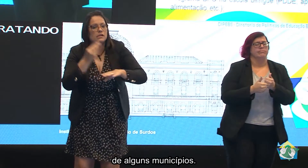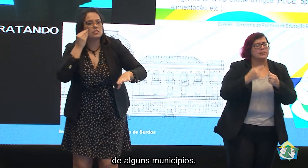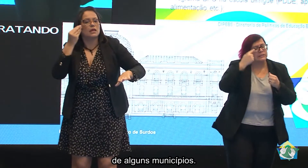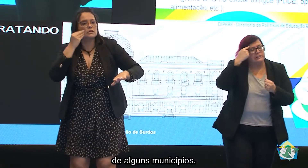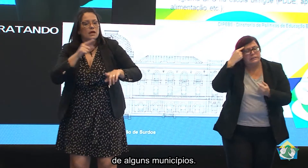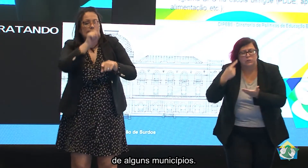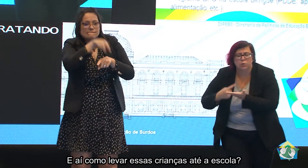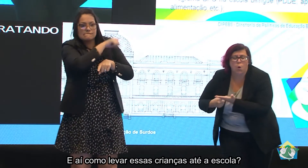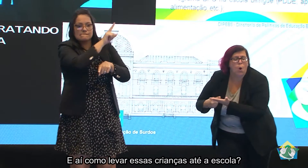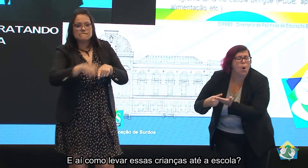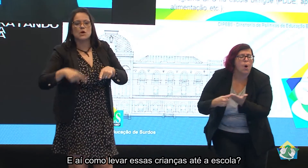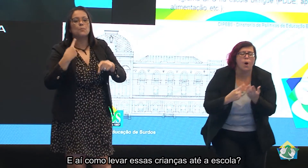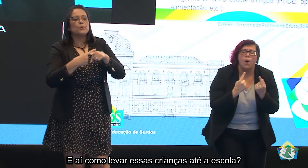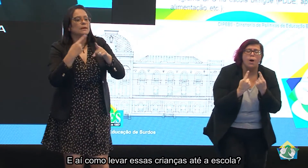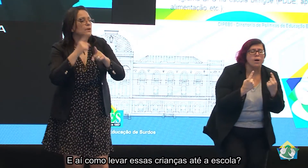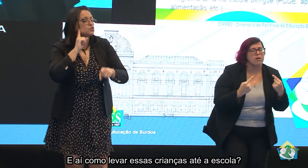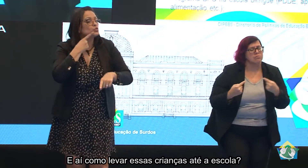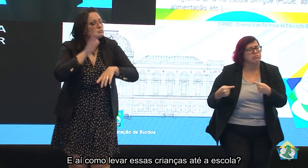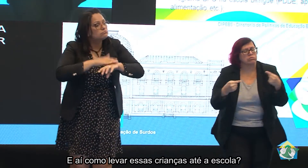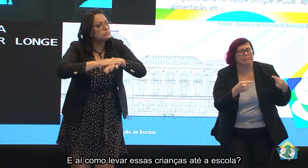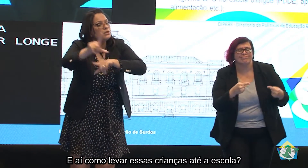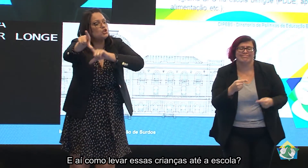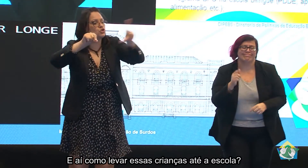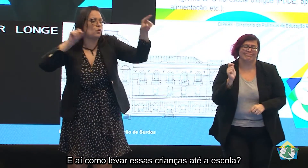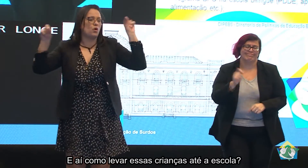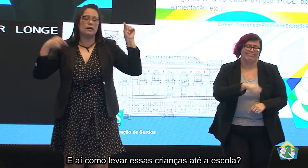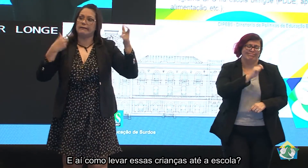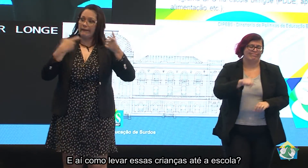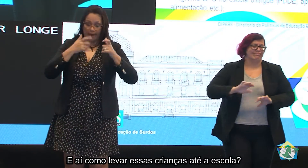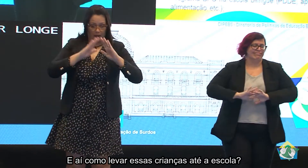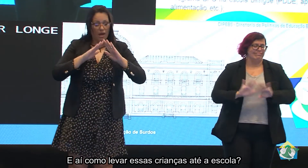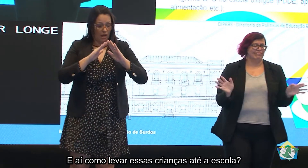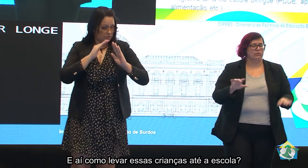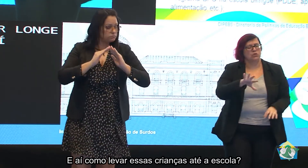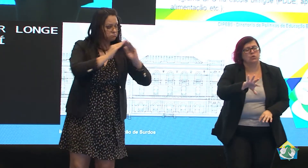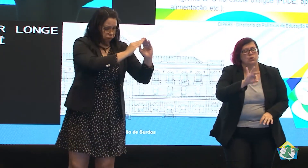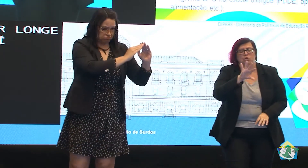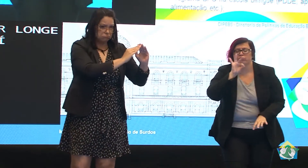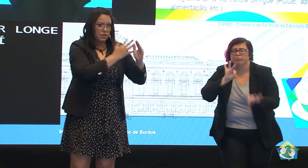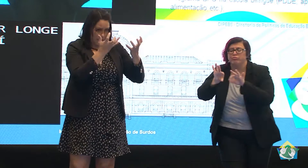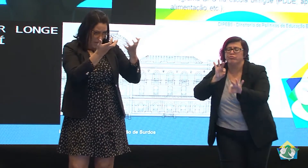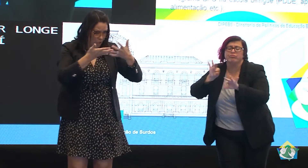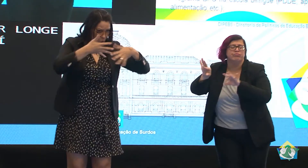alguns municípios. E aí, como levar essas crianças até a escola?